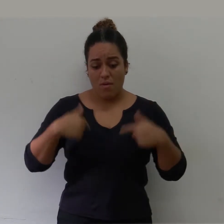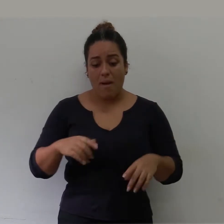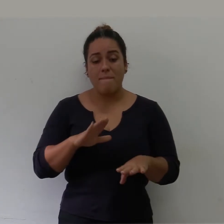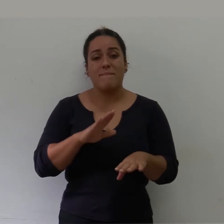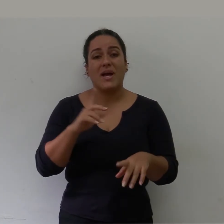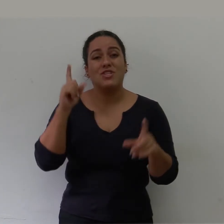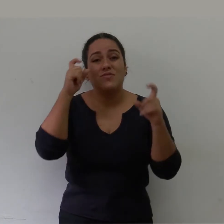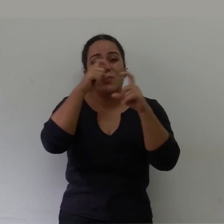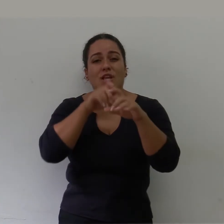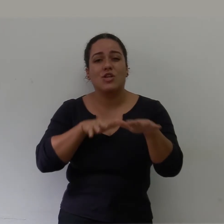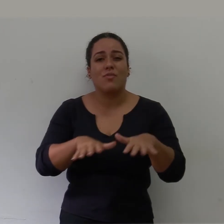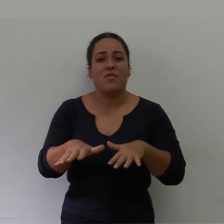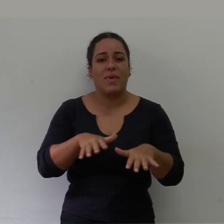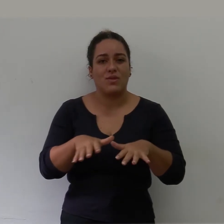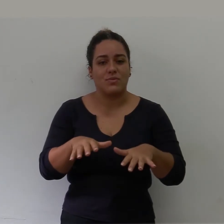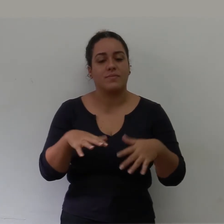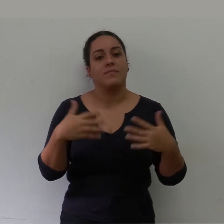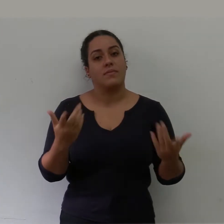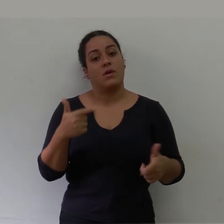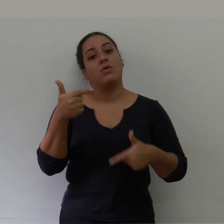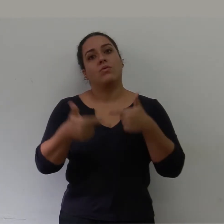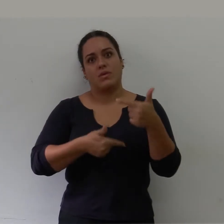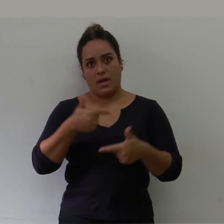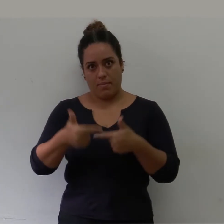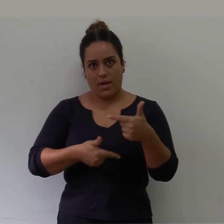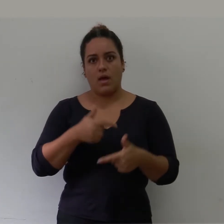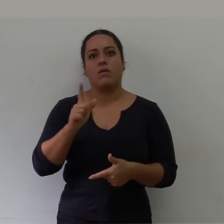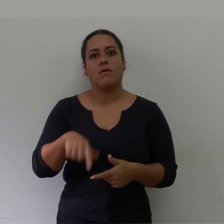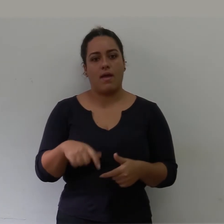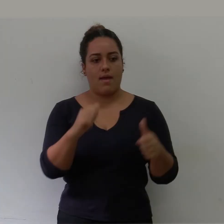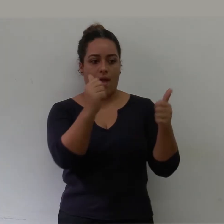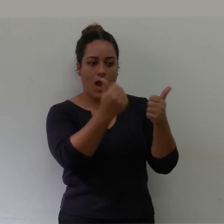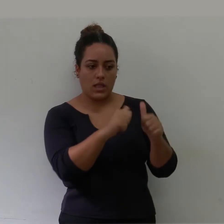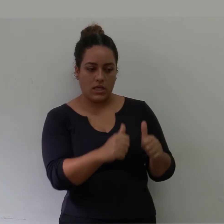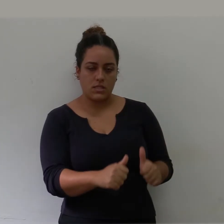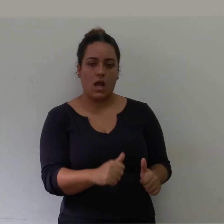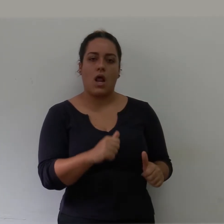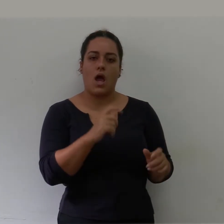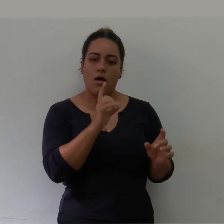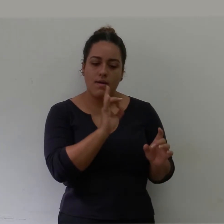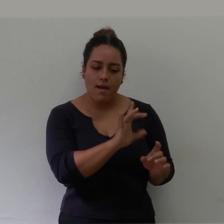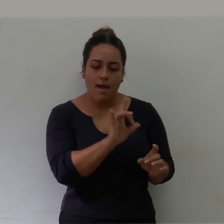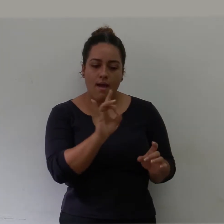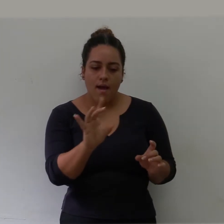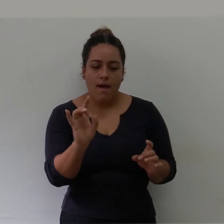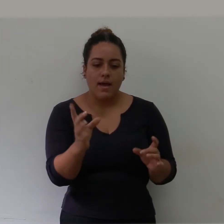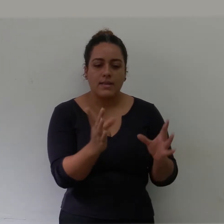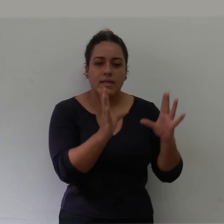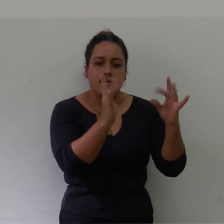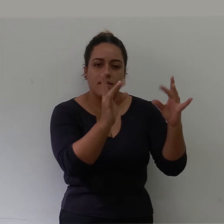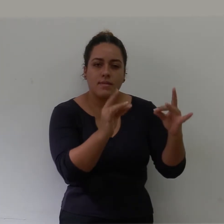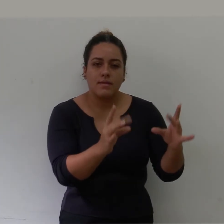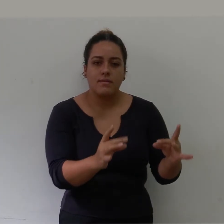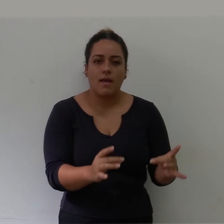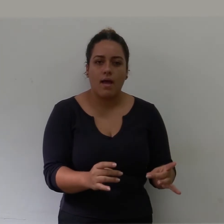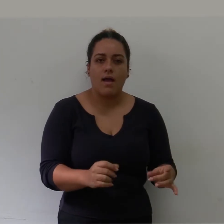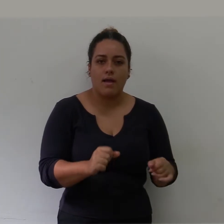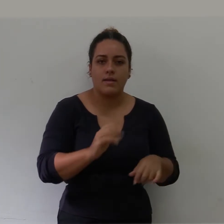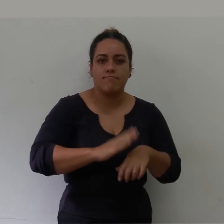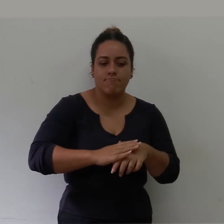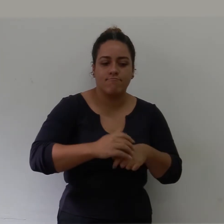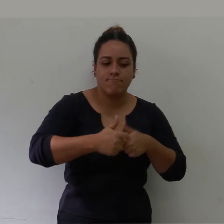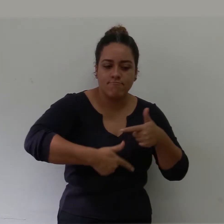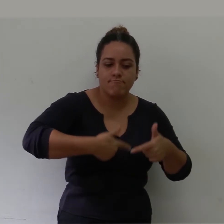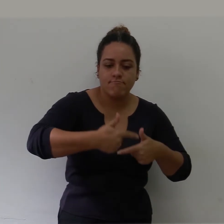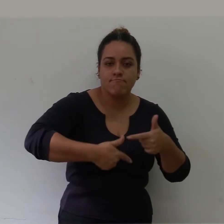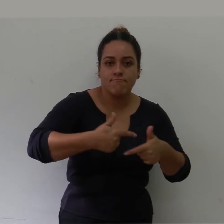fazer movimentos. O trabalho é artesanal, requer atenção em cada detalhe. Todos os